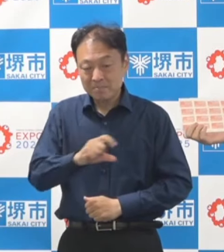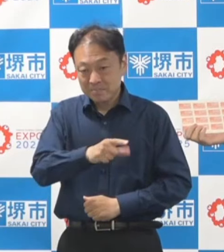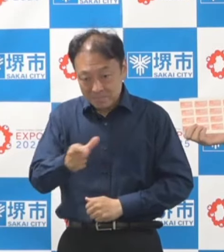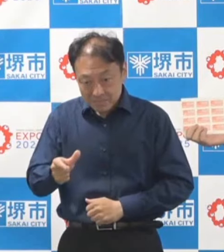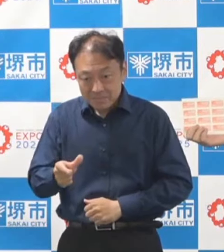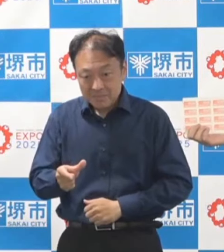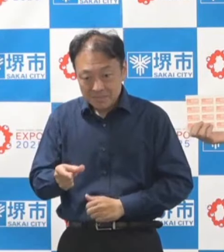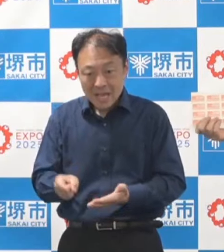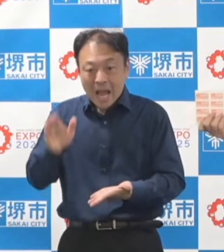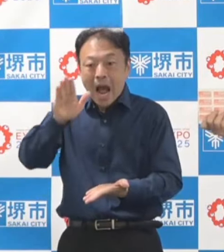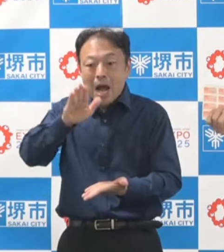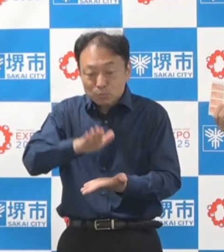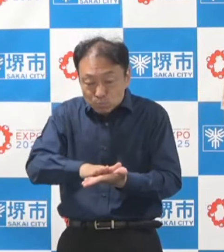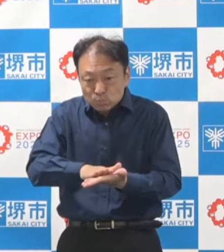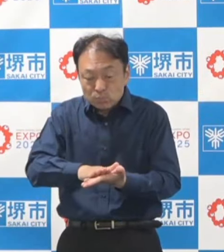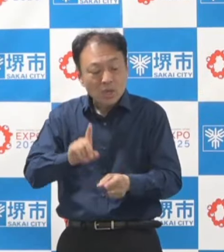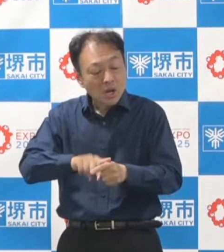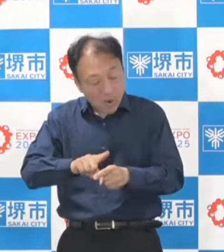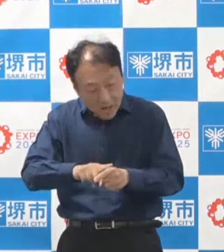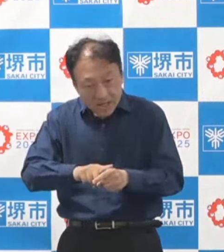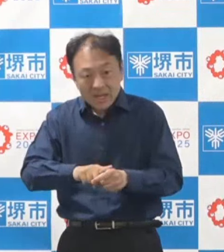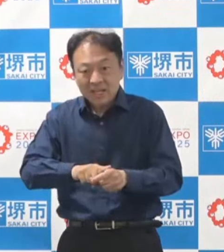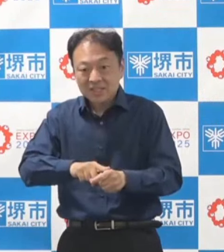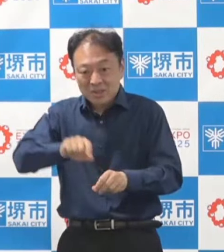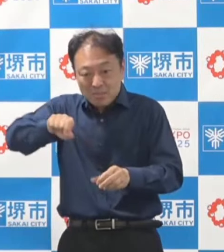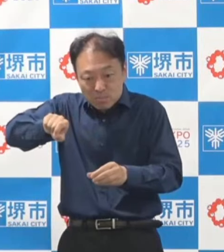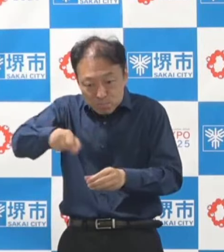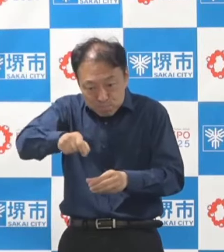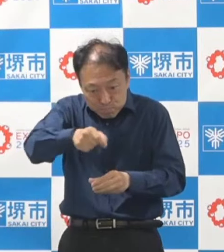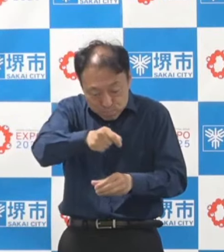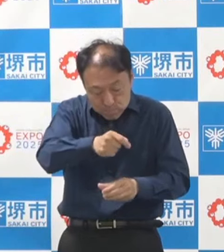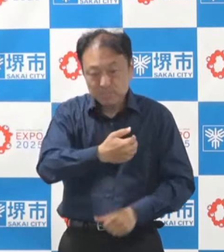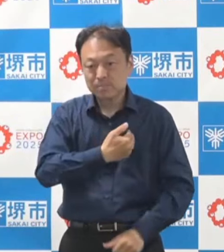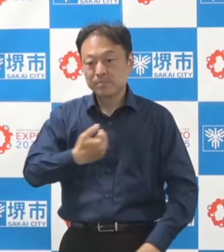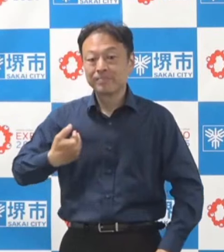っていただく、もしくは縫い付けていただきたいと考えております。